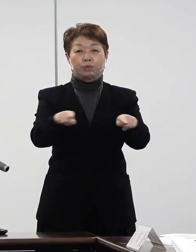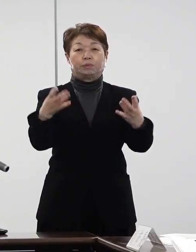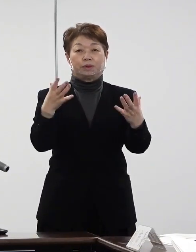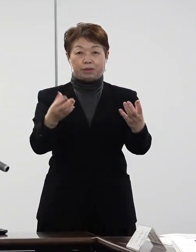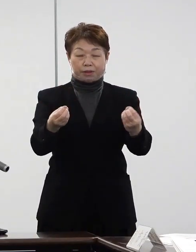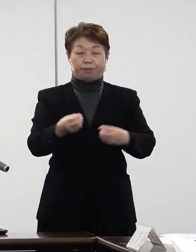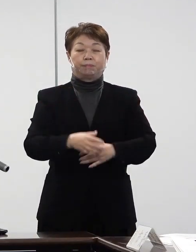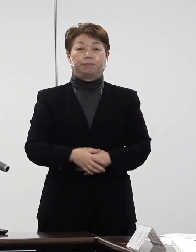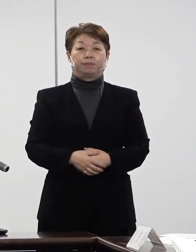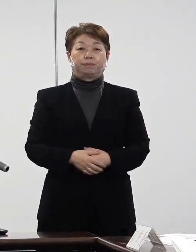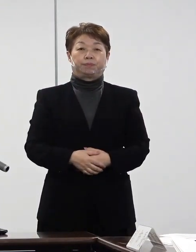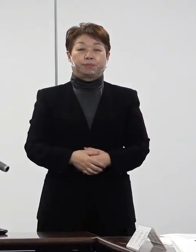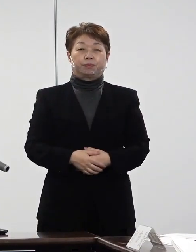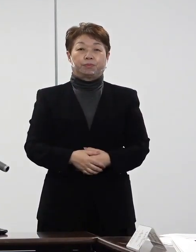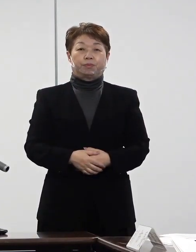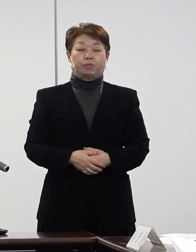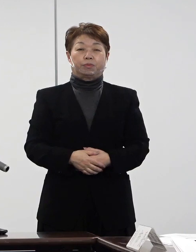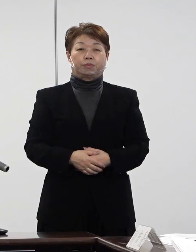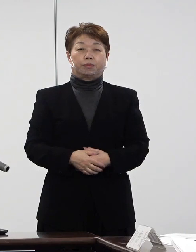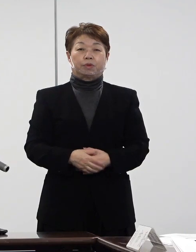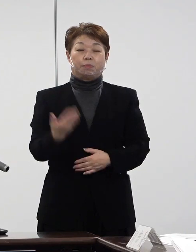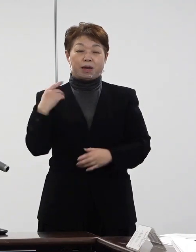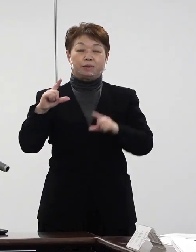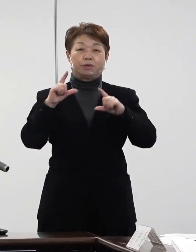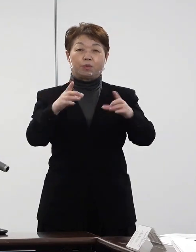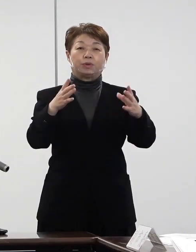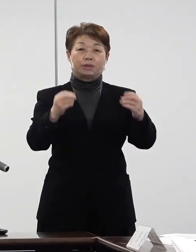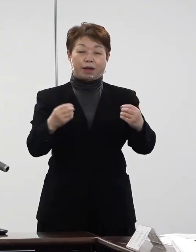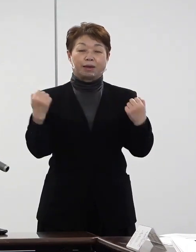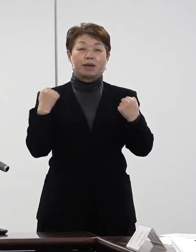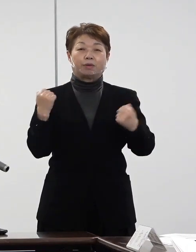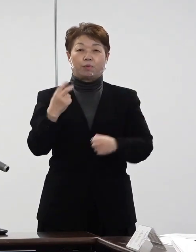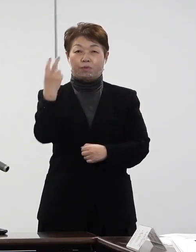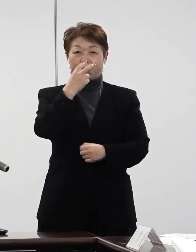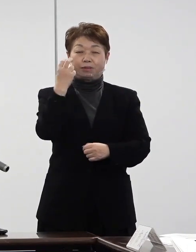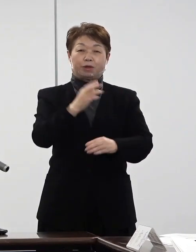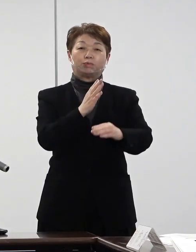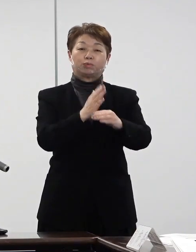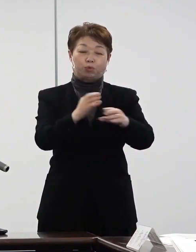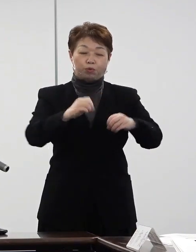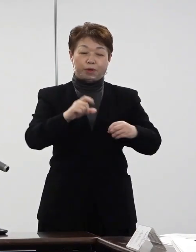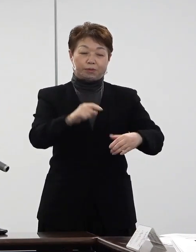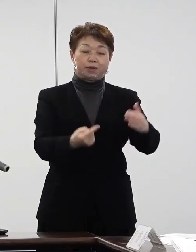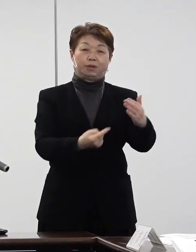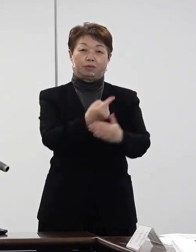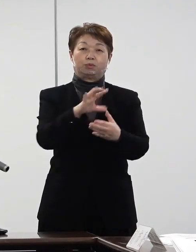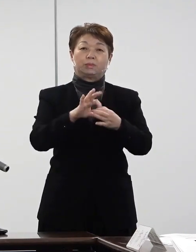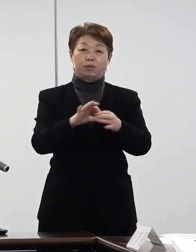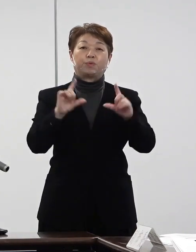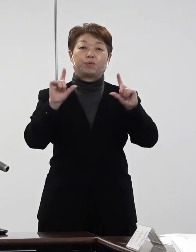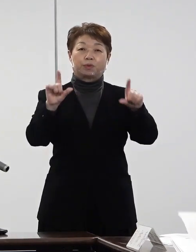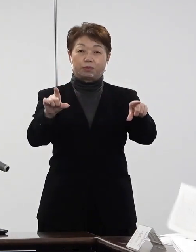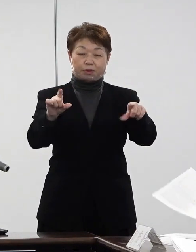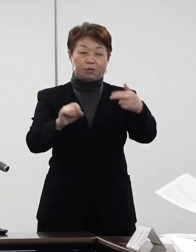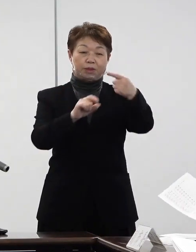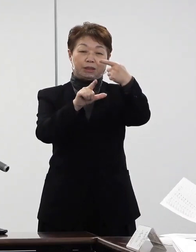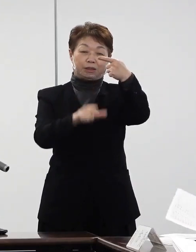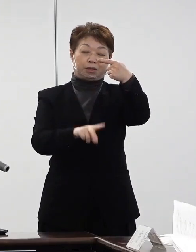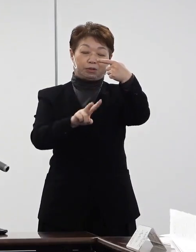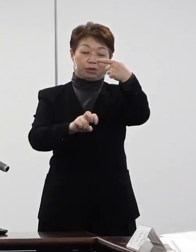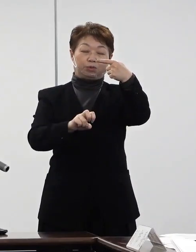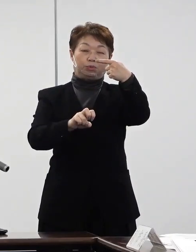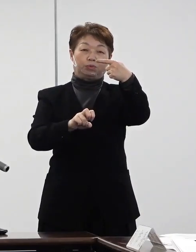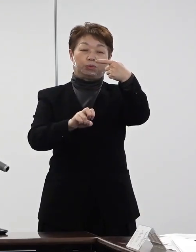。次に公表済みで健康観察中のクラスターについてご報告いたします。 1月